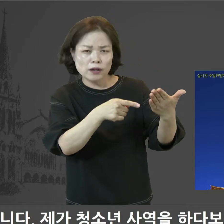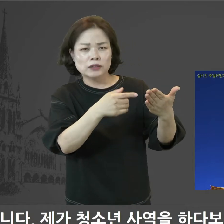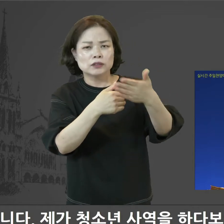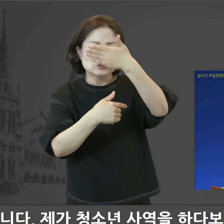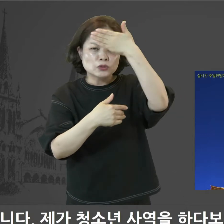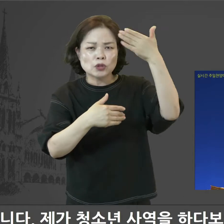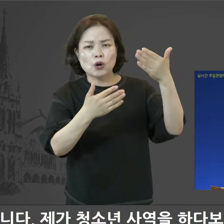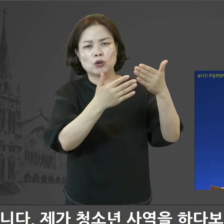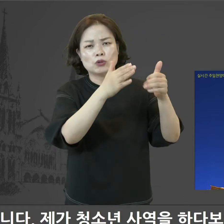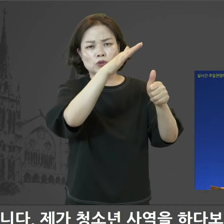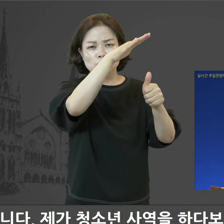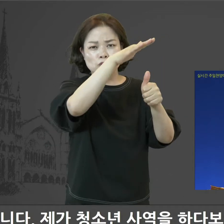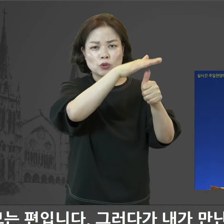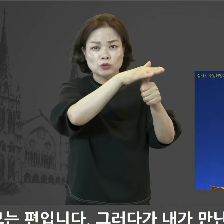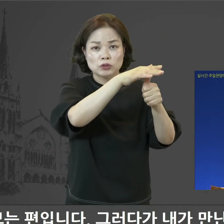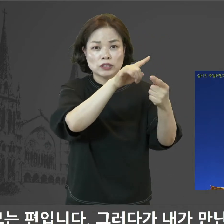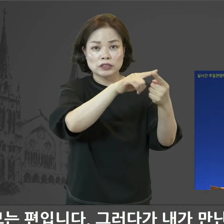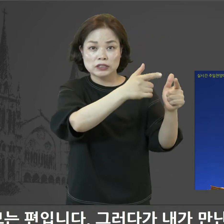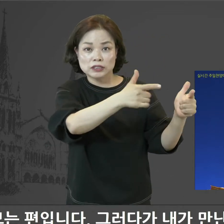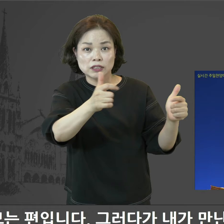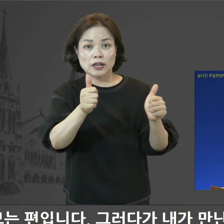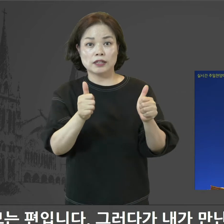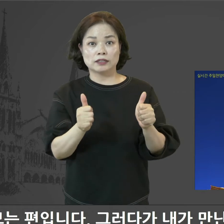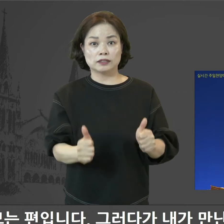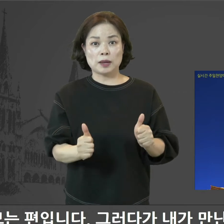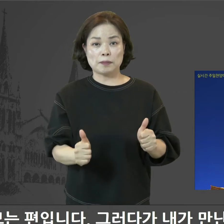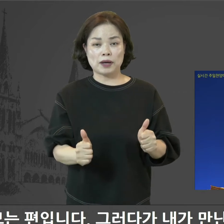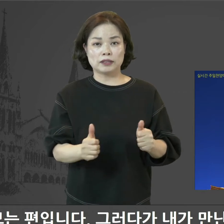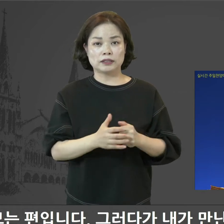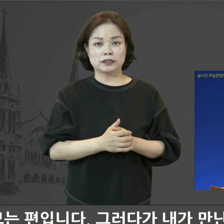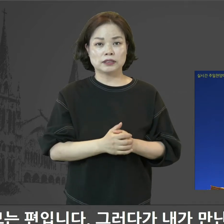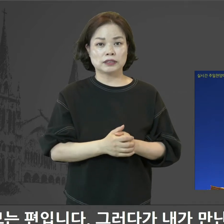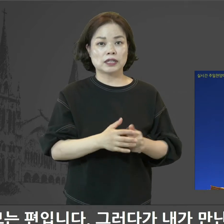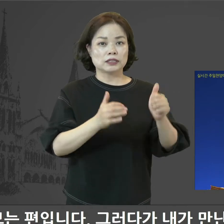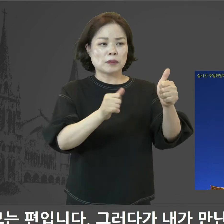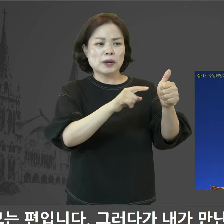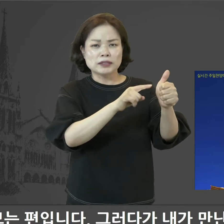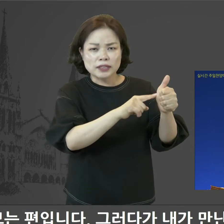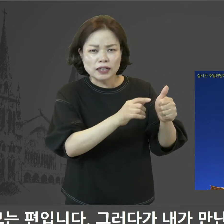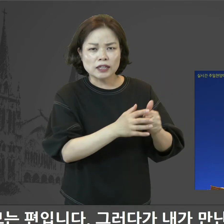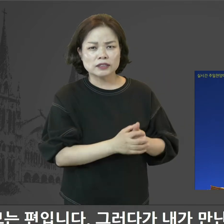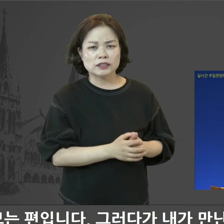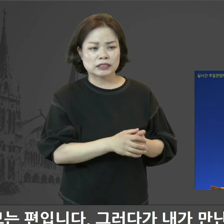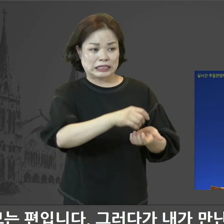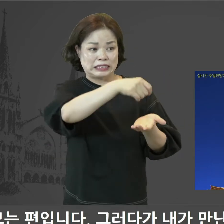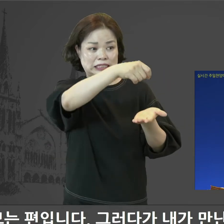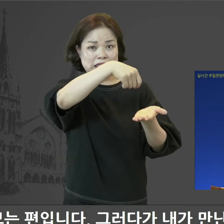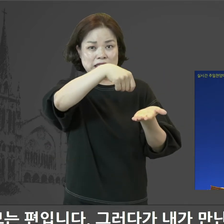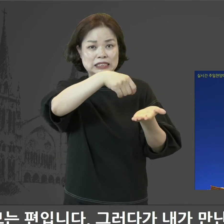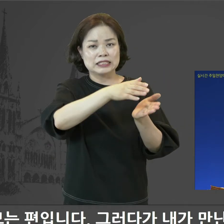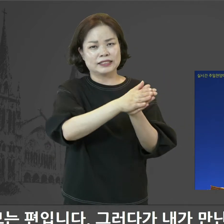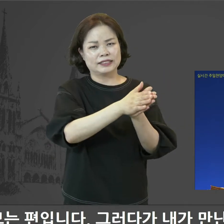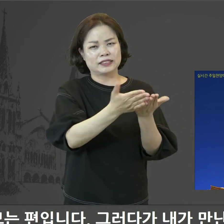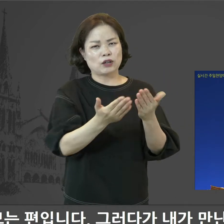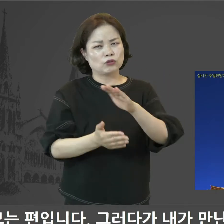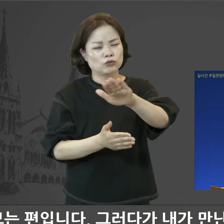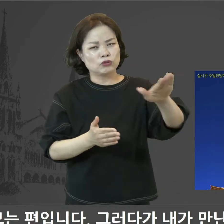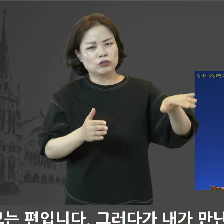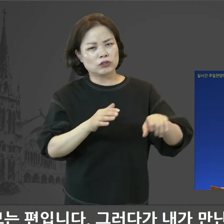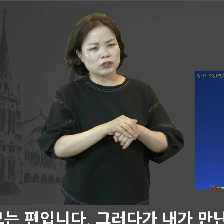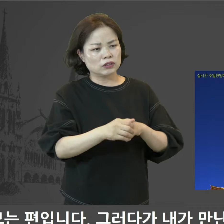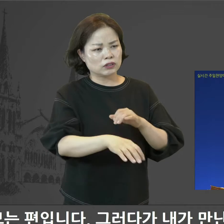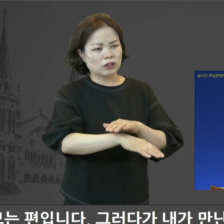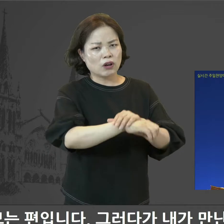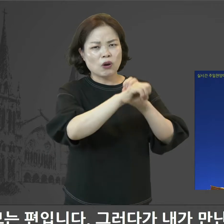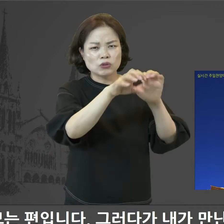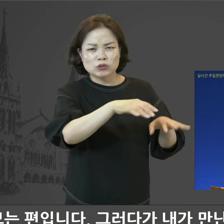청소년들의 그 사건을 재판하는 이 천종호 판사라는 분께서 이렇게 쓰신 책이었습니다. 우리에게는 호통